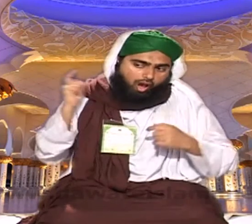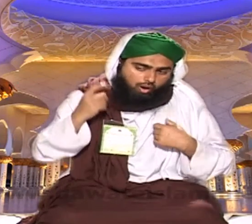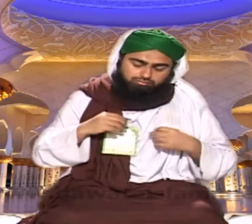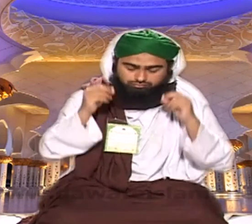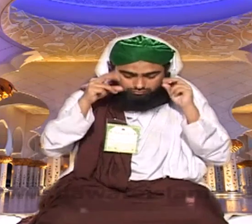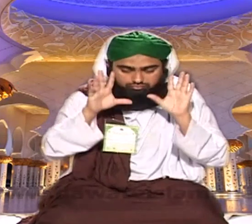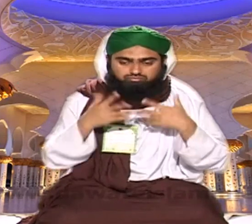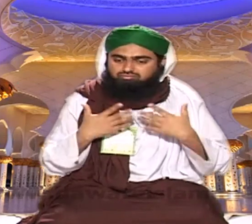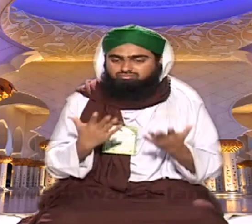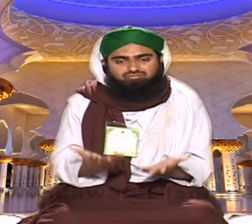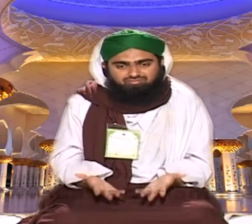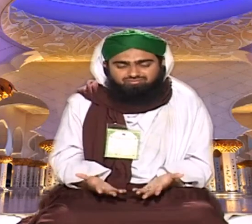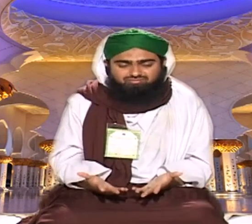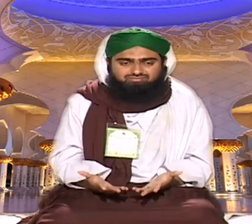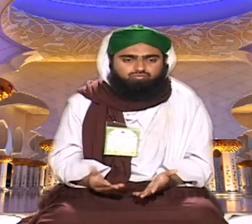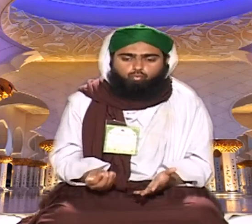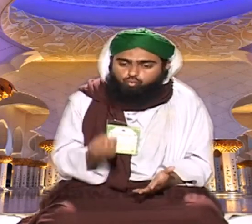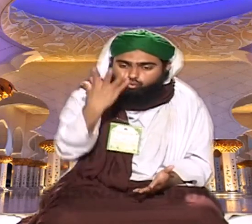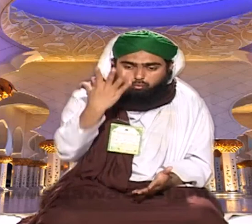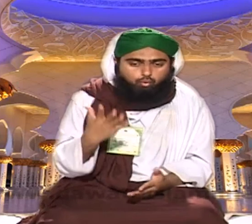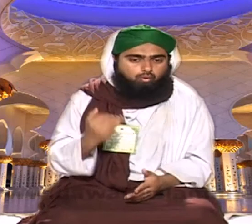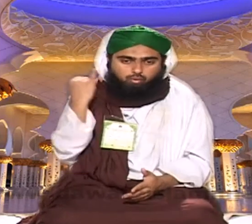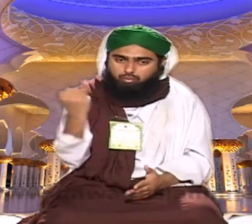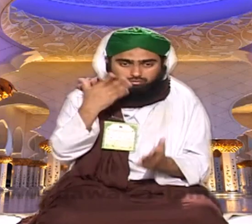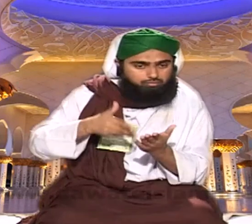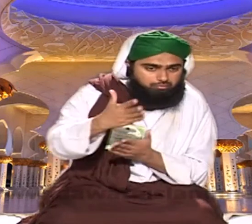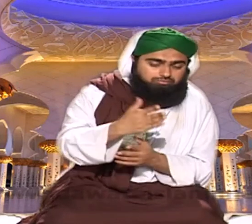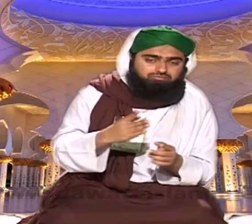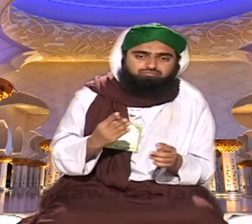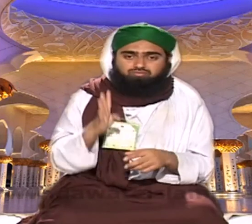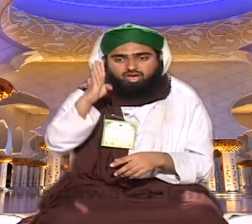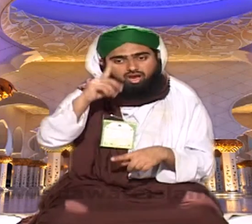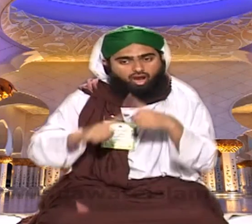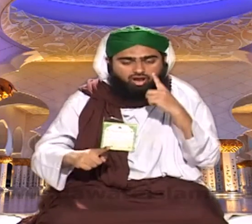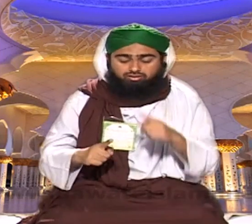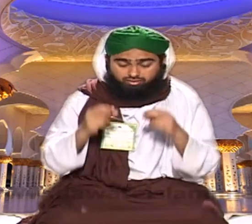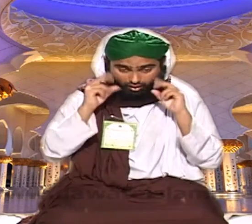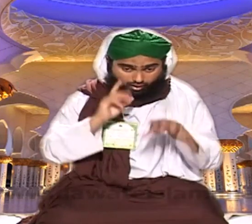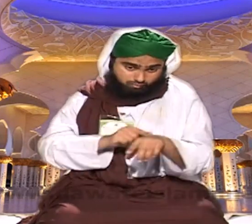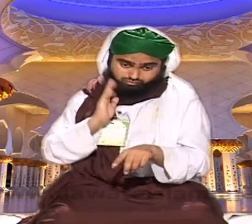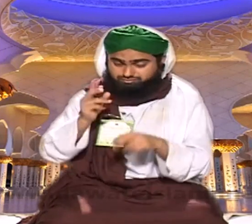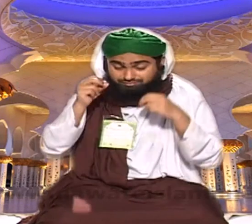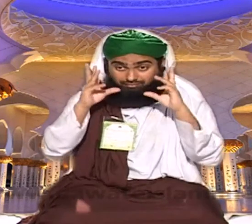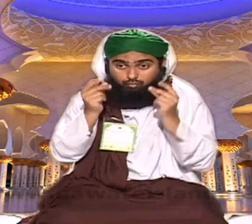پڑ سکتے آنکھ نہیں کھلتی اب ساڑھے چار مجھے صبح ٹرین ہے پکنک پر جانا ہے آنکھ کھلے گی ہم نہیں کھلے گی آپ صحیح مسائے گے